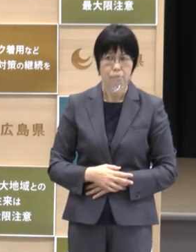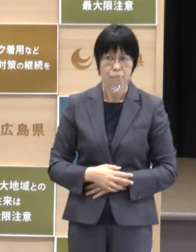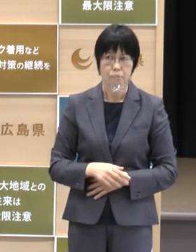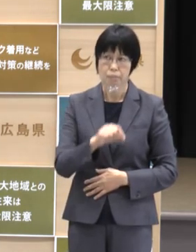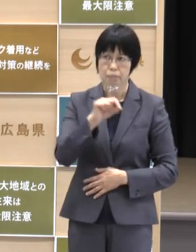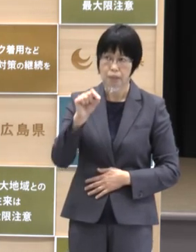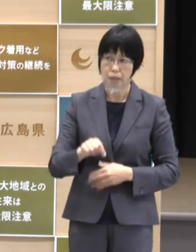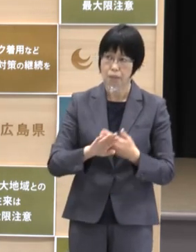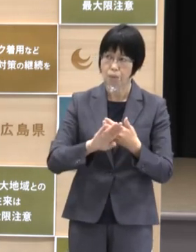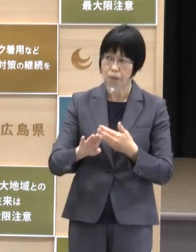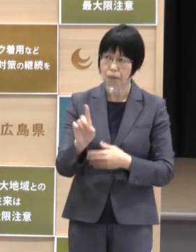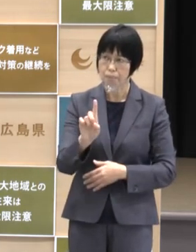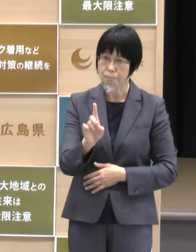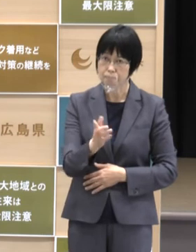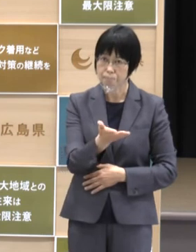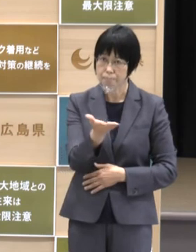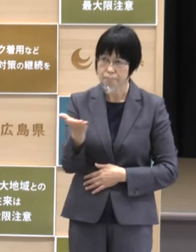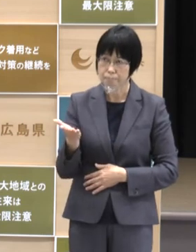他、いかがでしょうか。